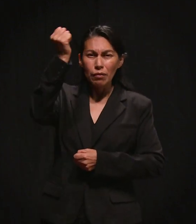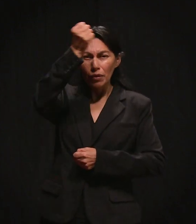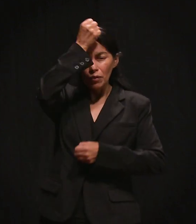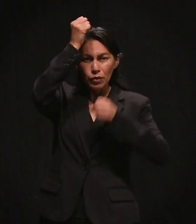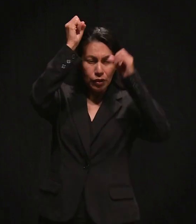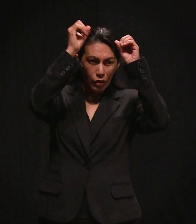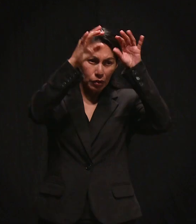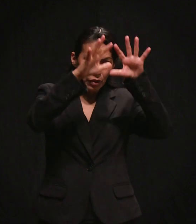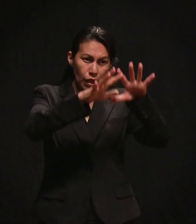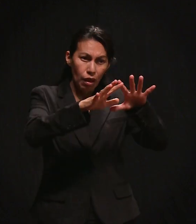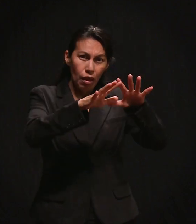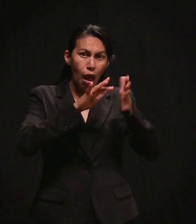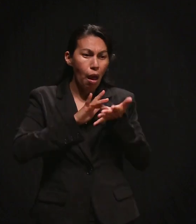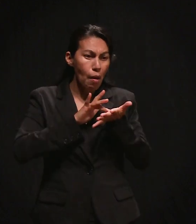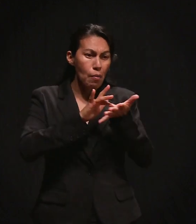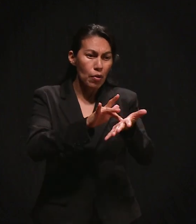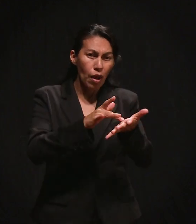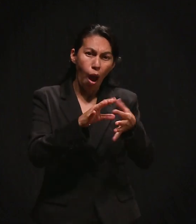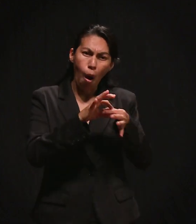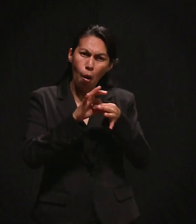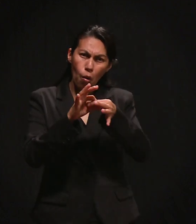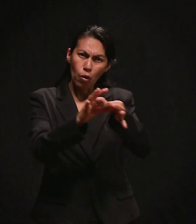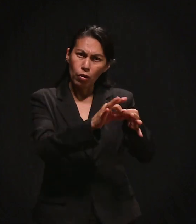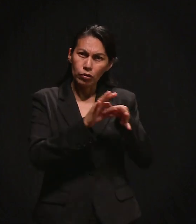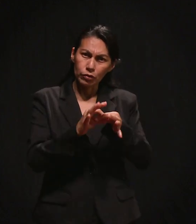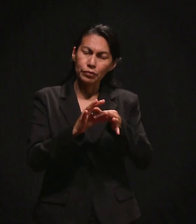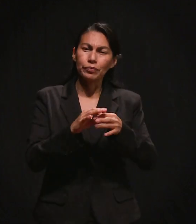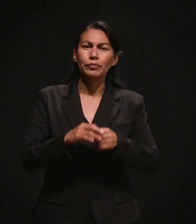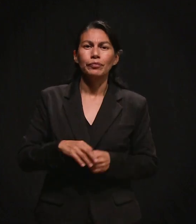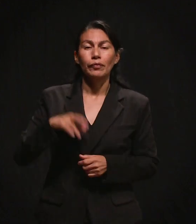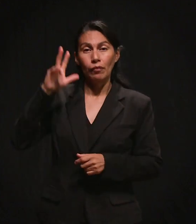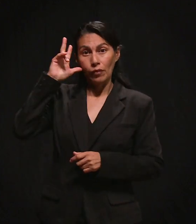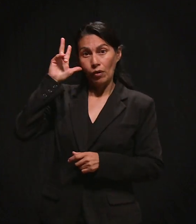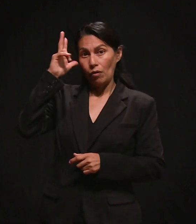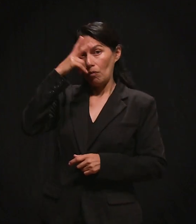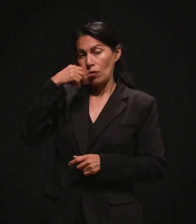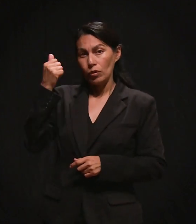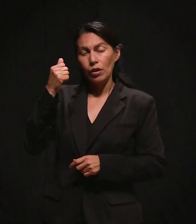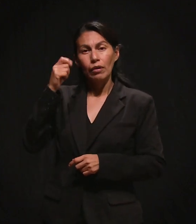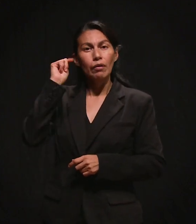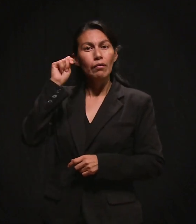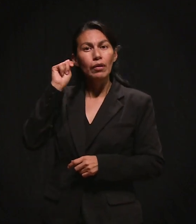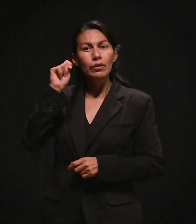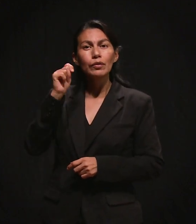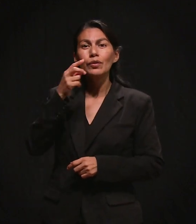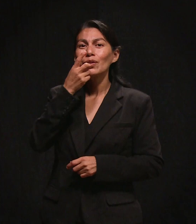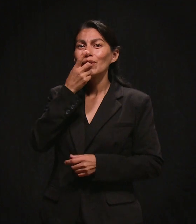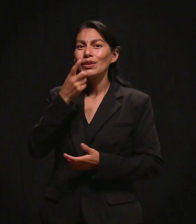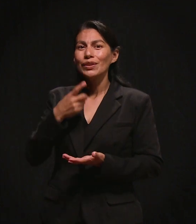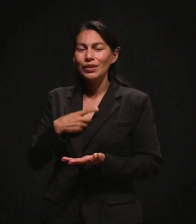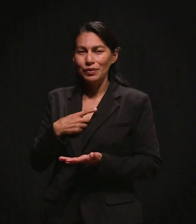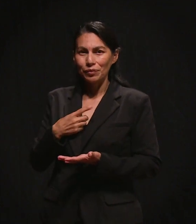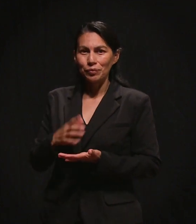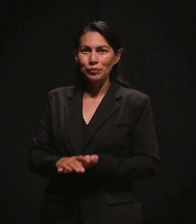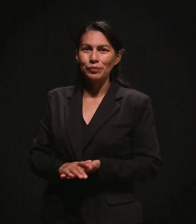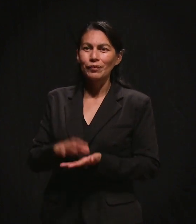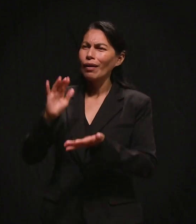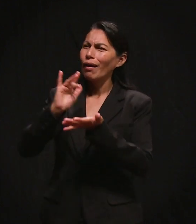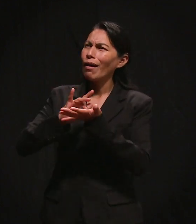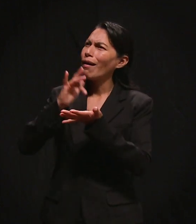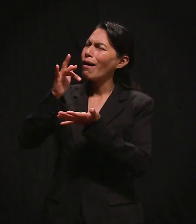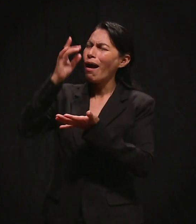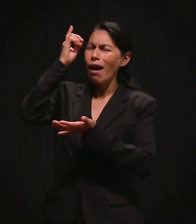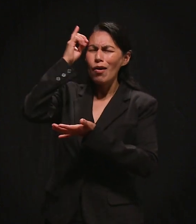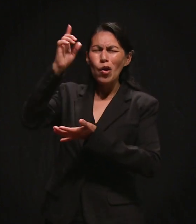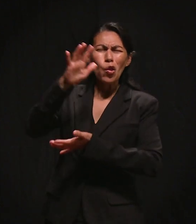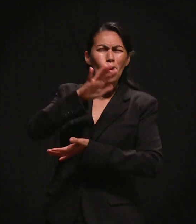camino. Desde Villahermosa, Tabasco, nos mandan gracias a Dios por todo lo bueno